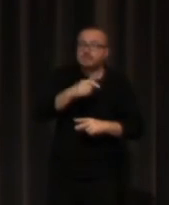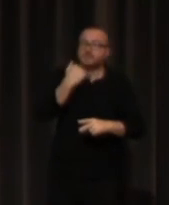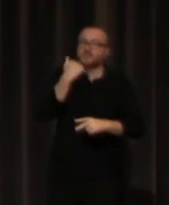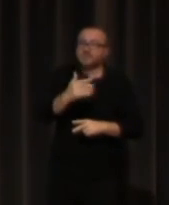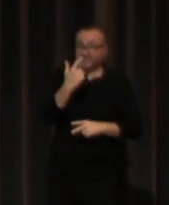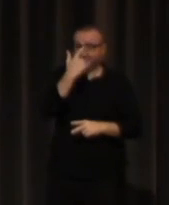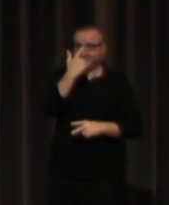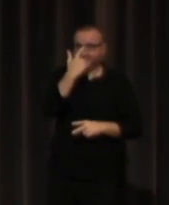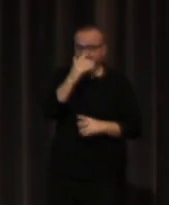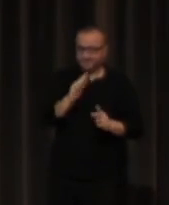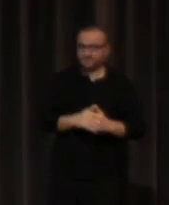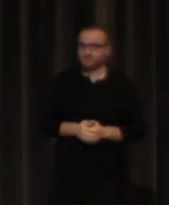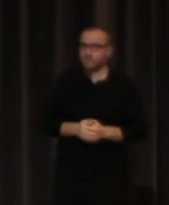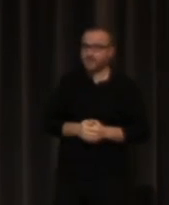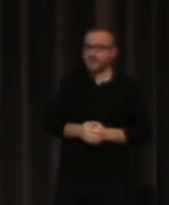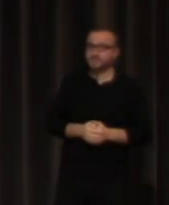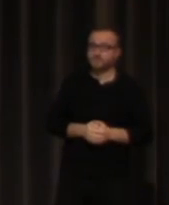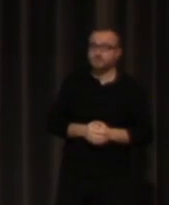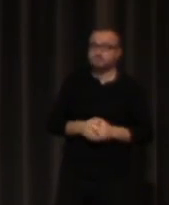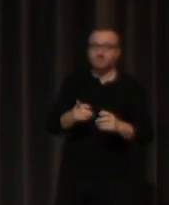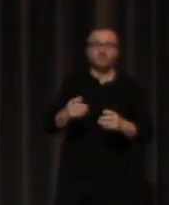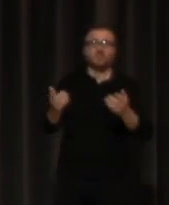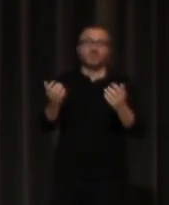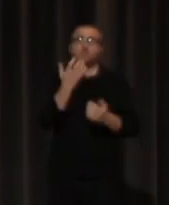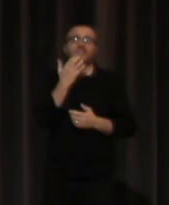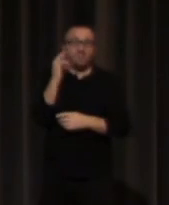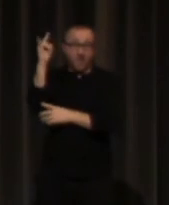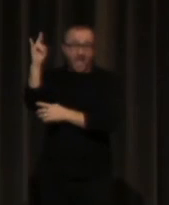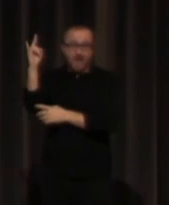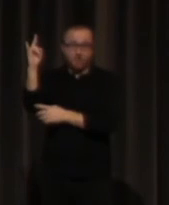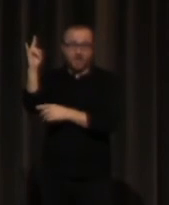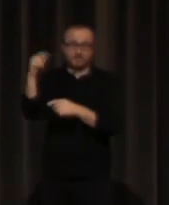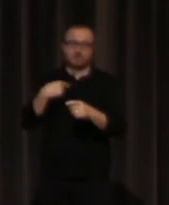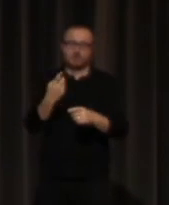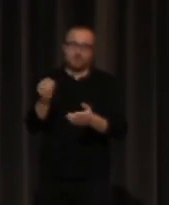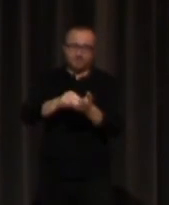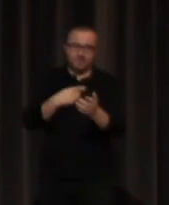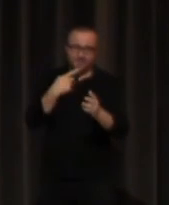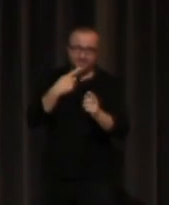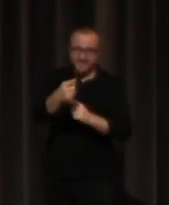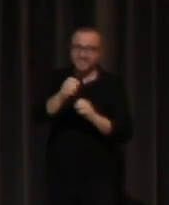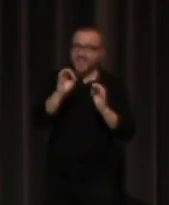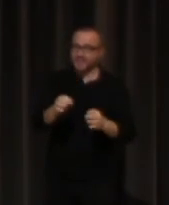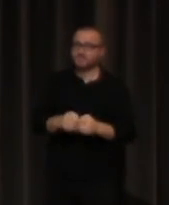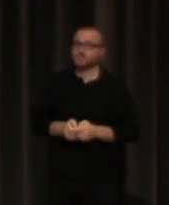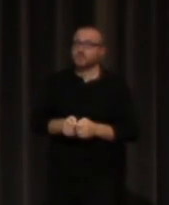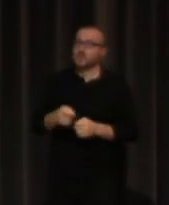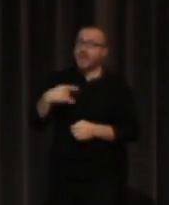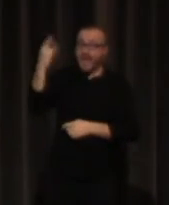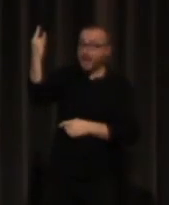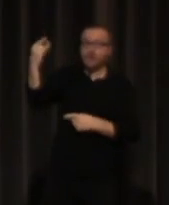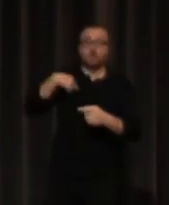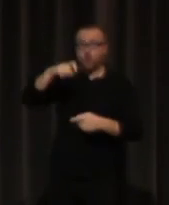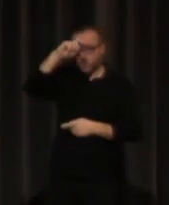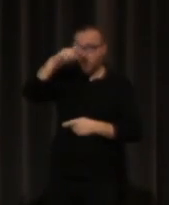Però tornem en aquest arbre com a suport inestable. L'arbre creixerà, les lletres s'aniran modificant,